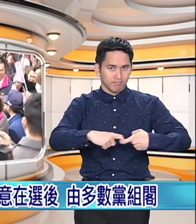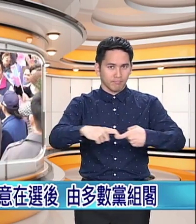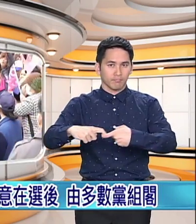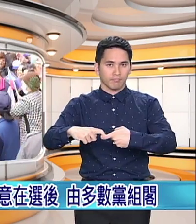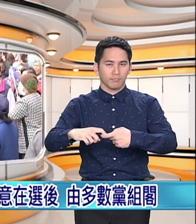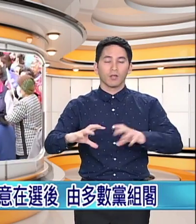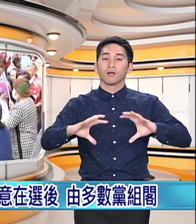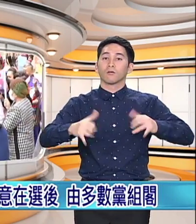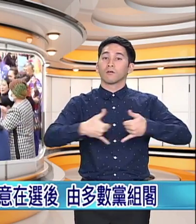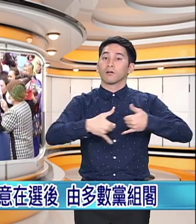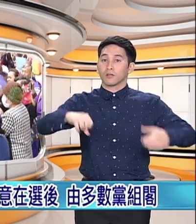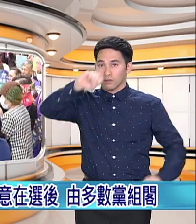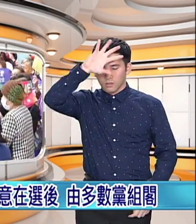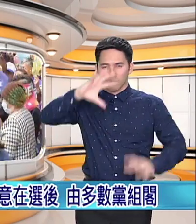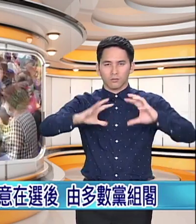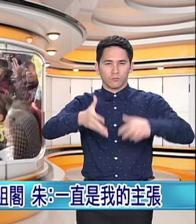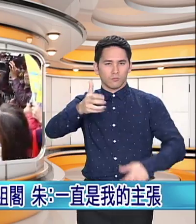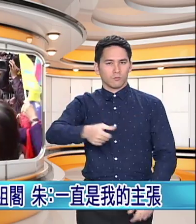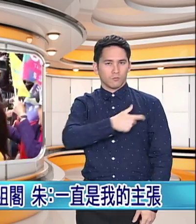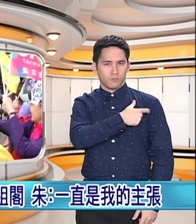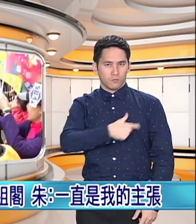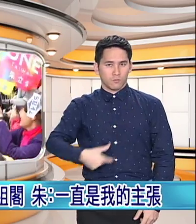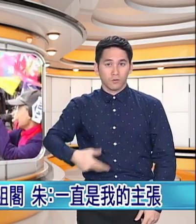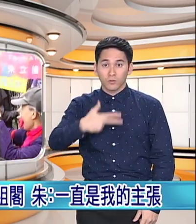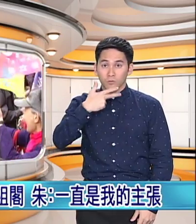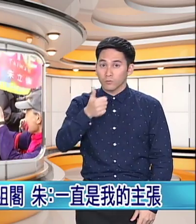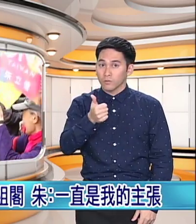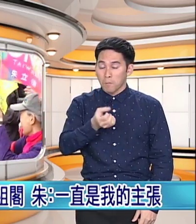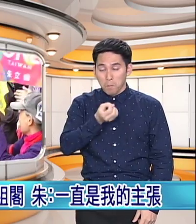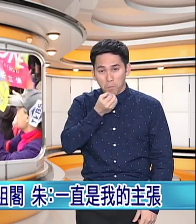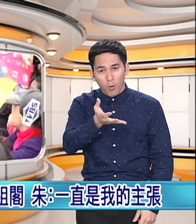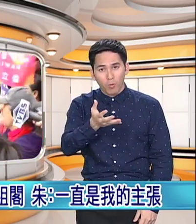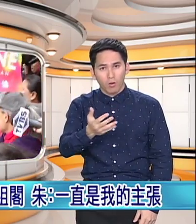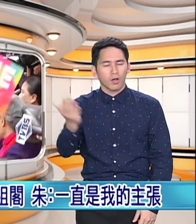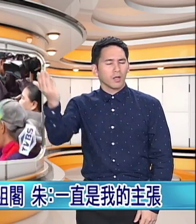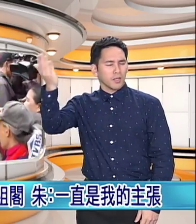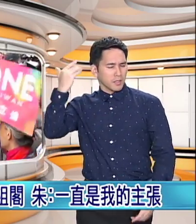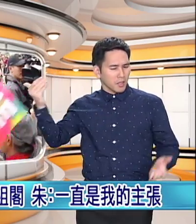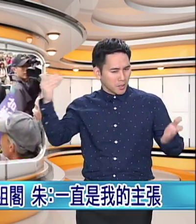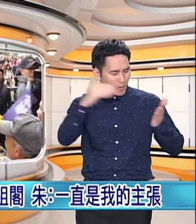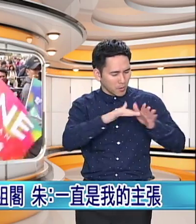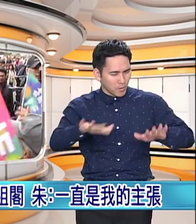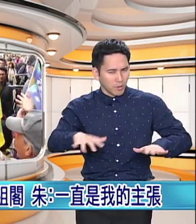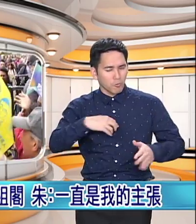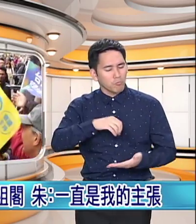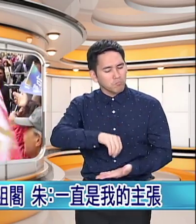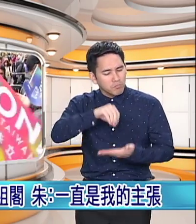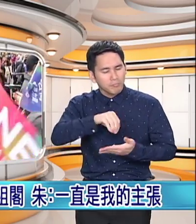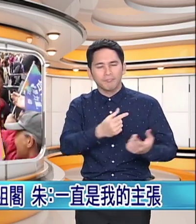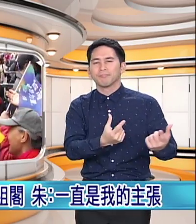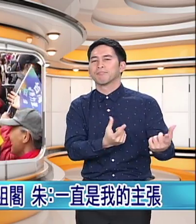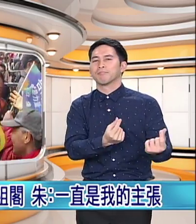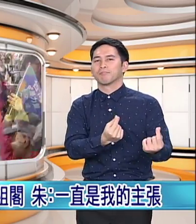立伦表示，多数党阻隔一直是他的主张，也是民主长久的方向。